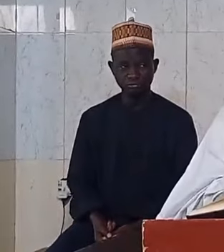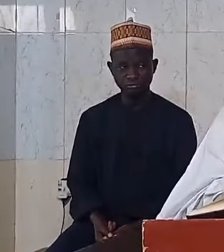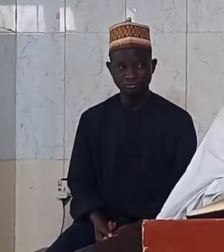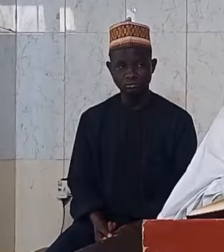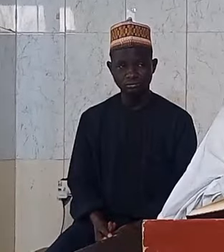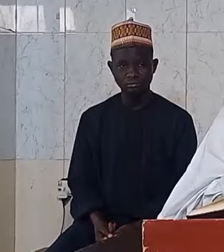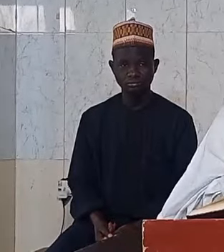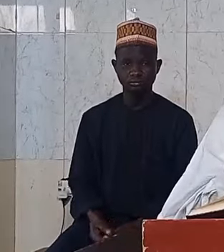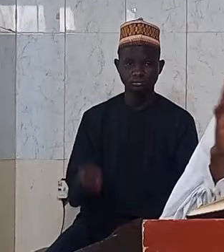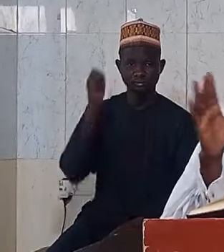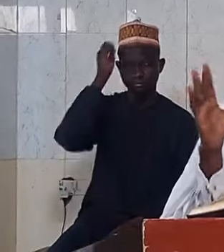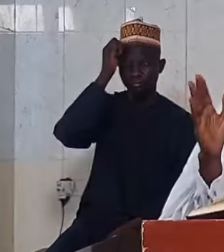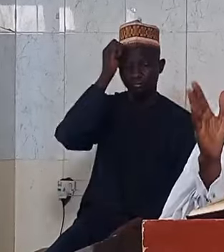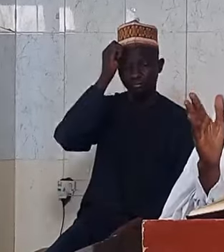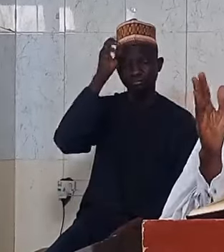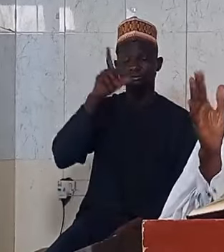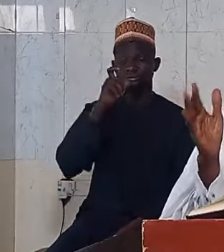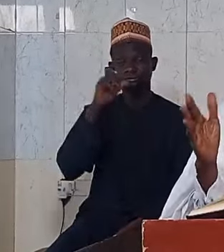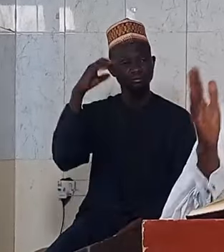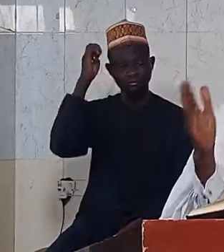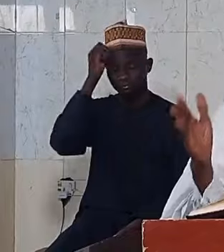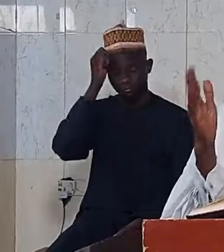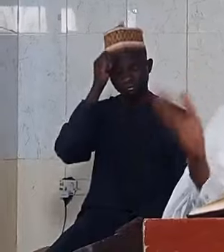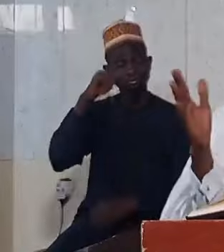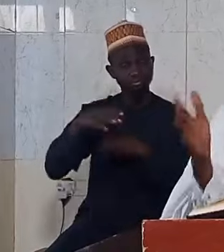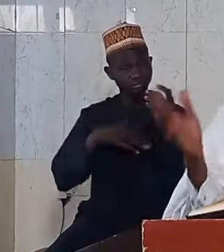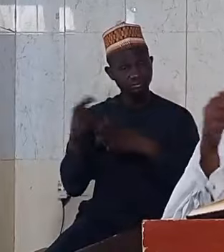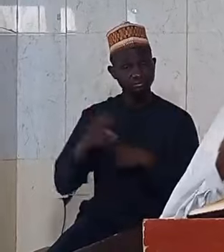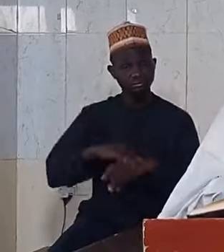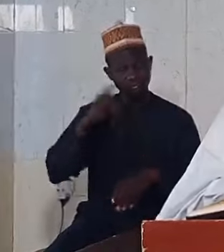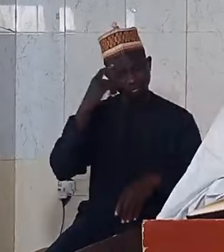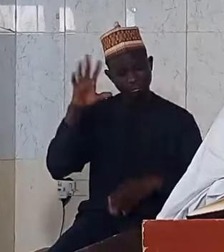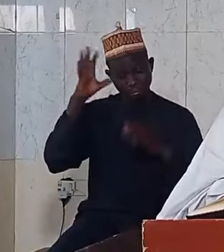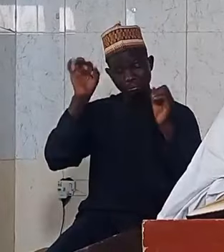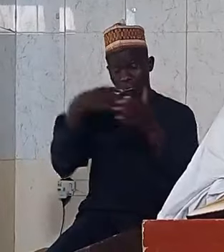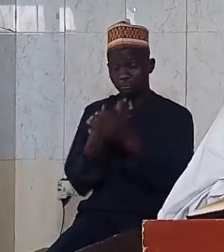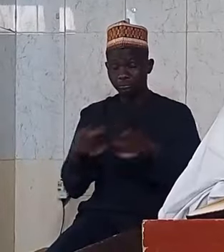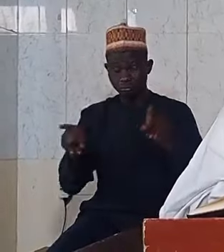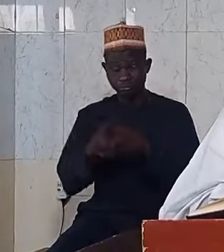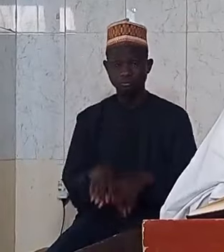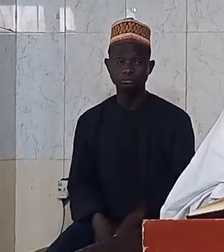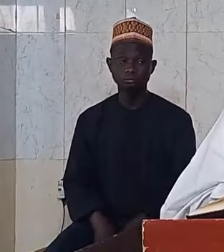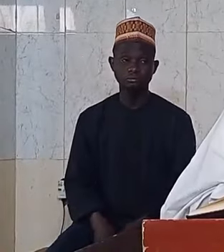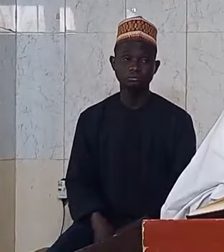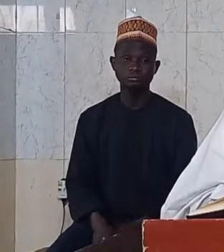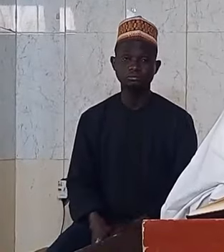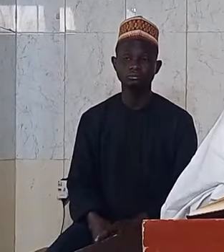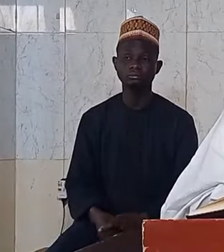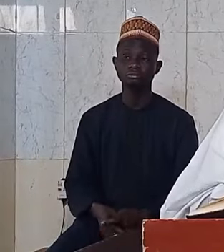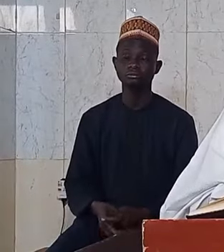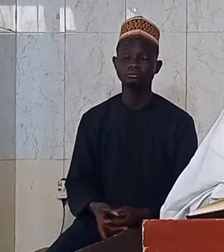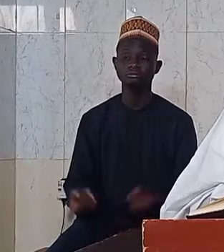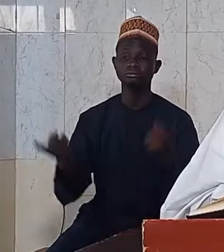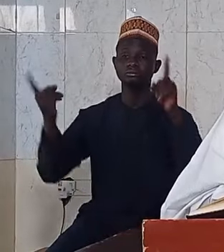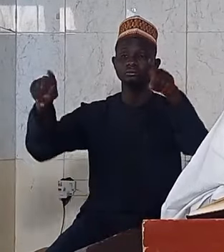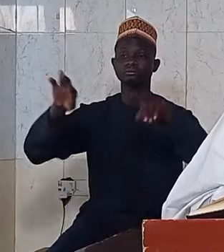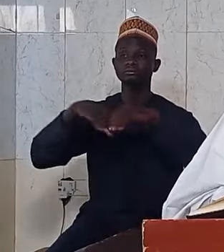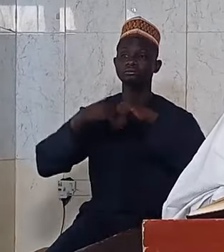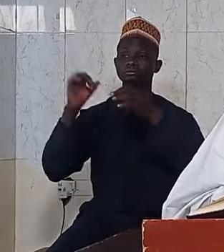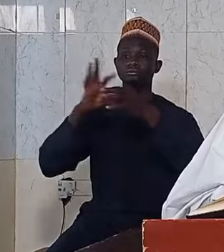yake milkin dai kowane ne dai mai sarauta mai milki mai iko a hannunsa ai sai idan an zo ma an